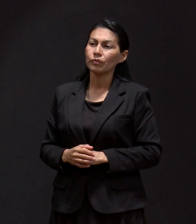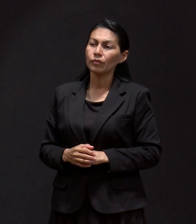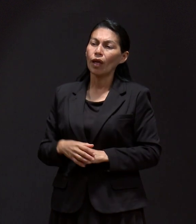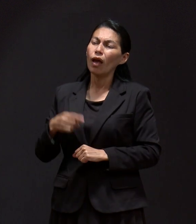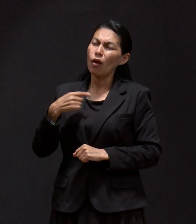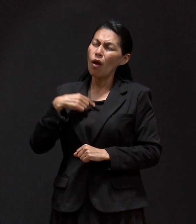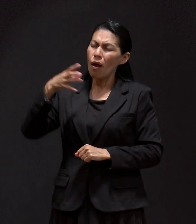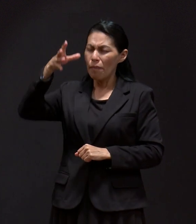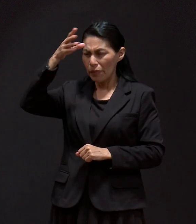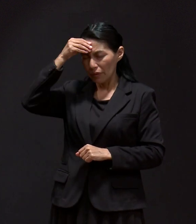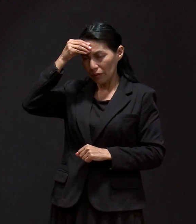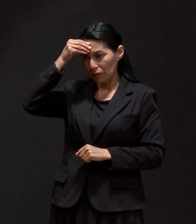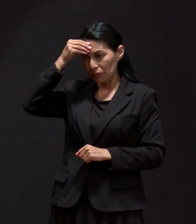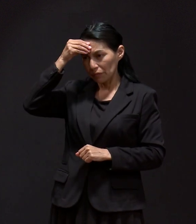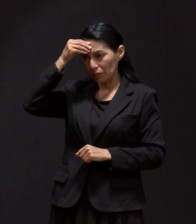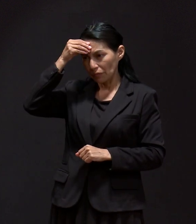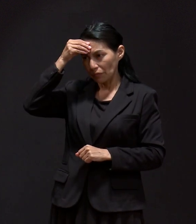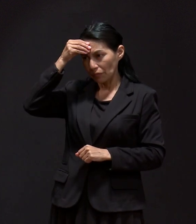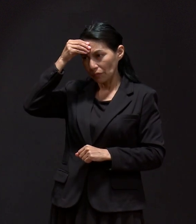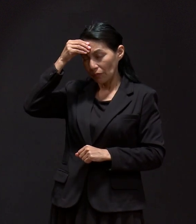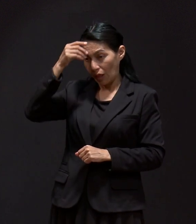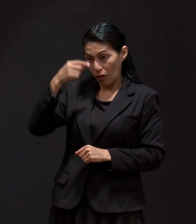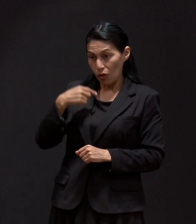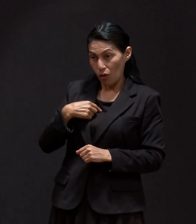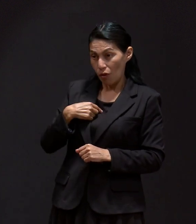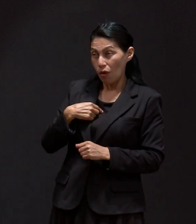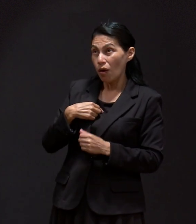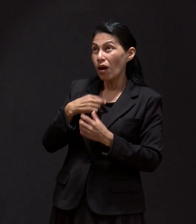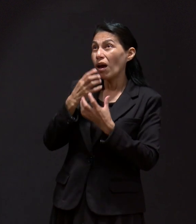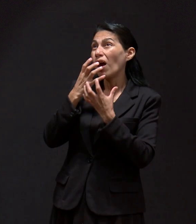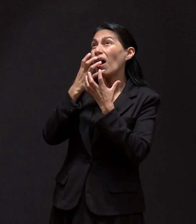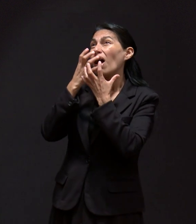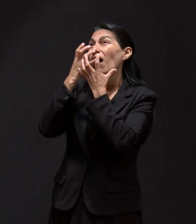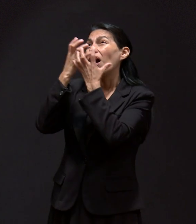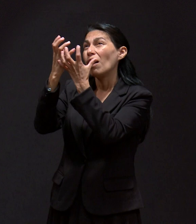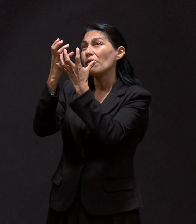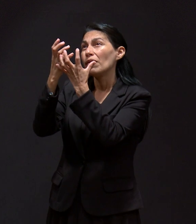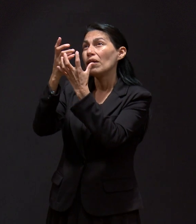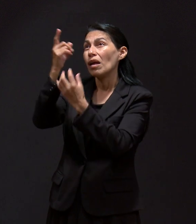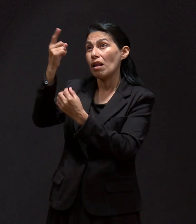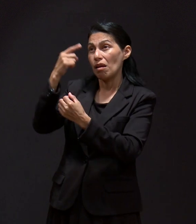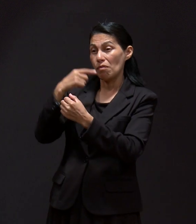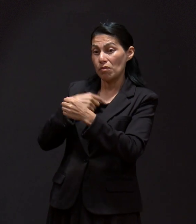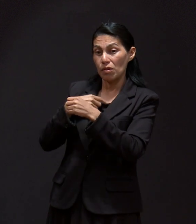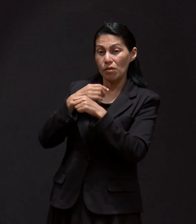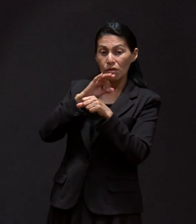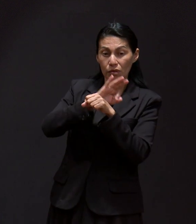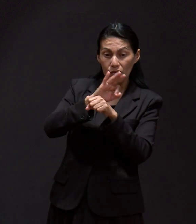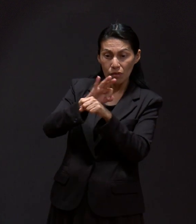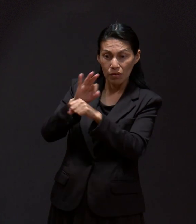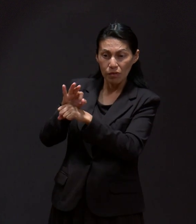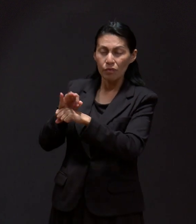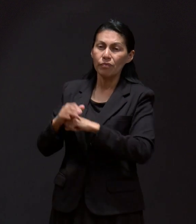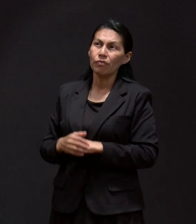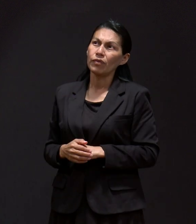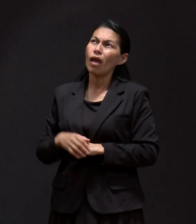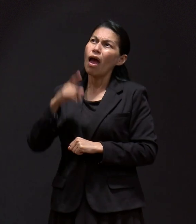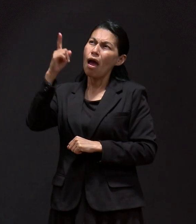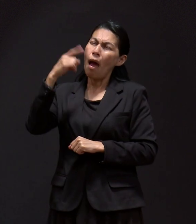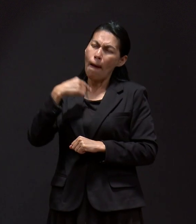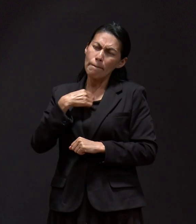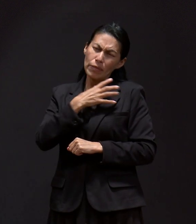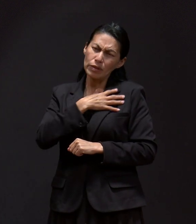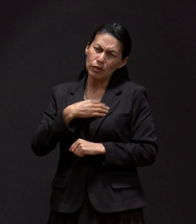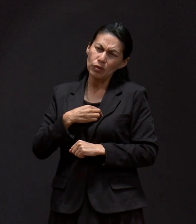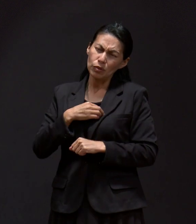y yo aprendí que si yo clamo a dios el señor me va a proteger a mis dos hijos